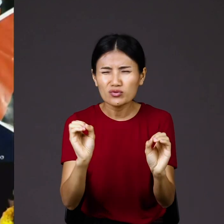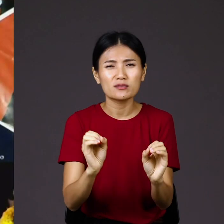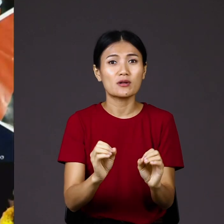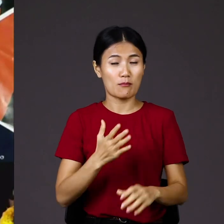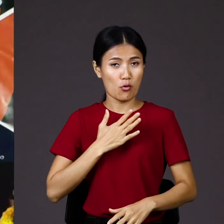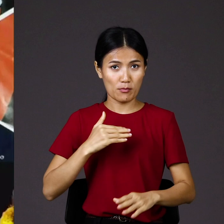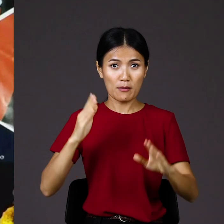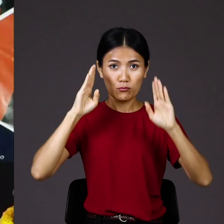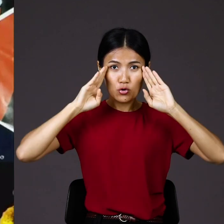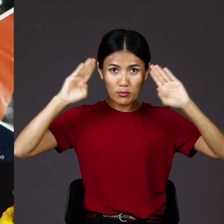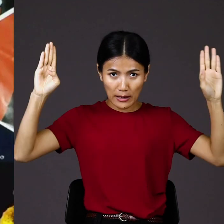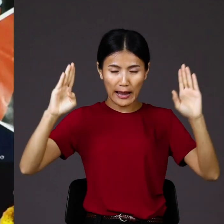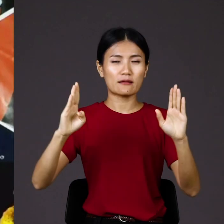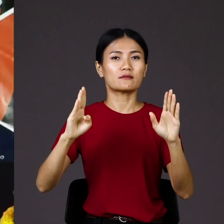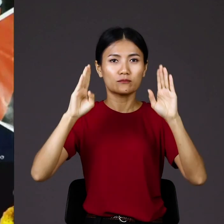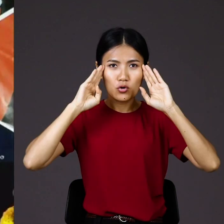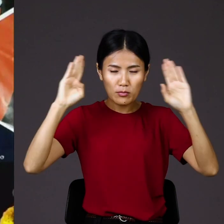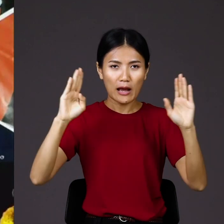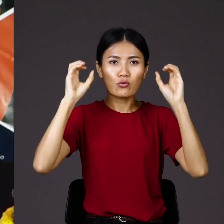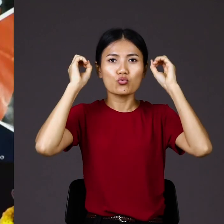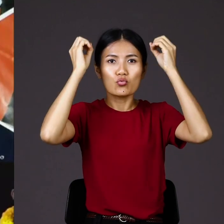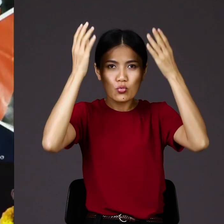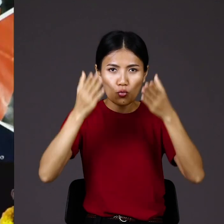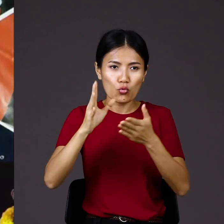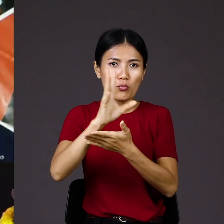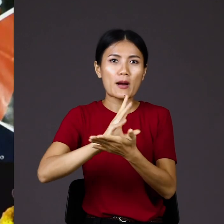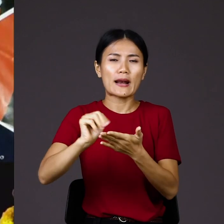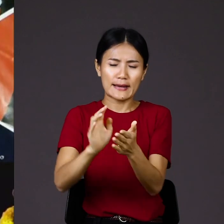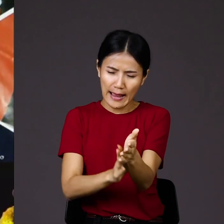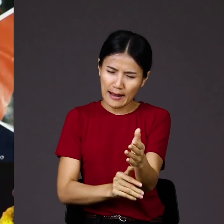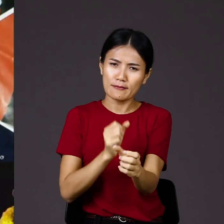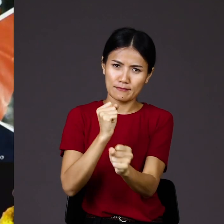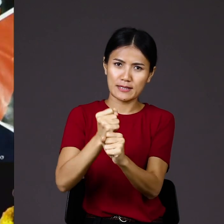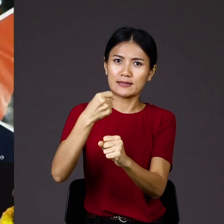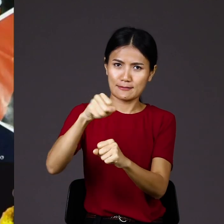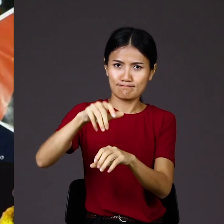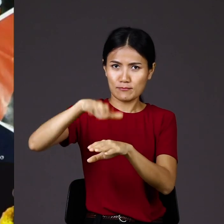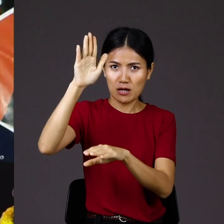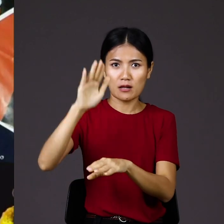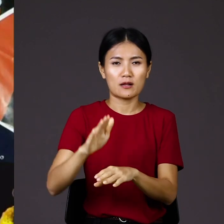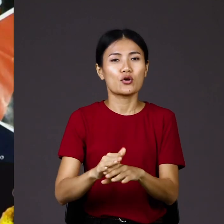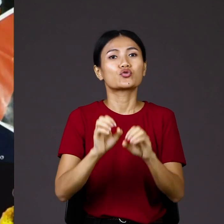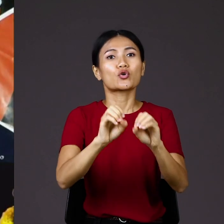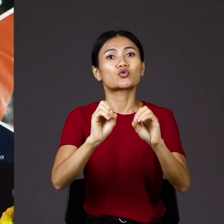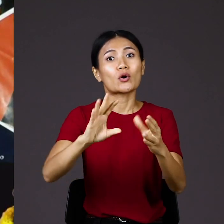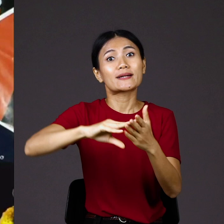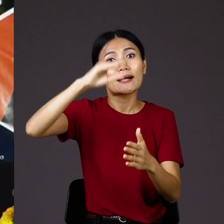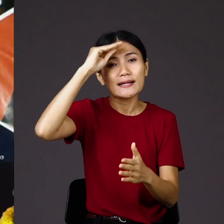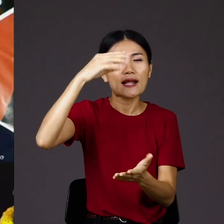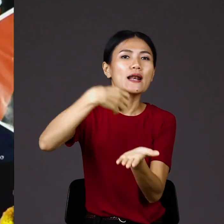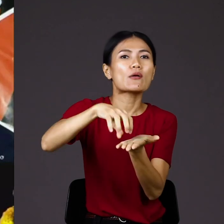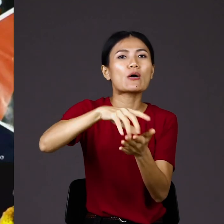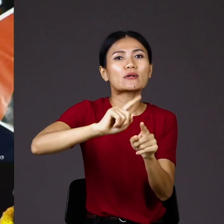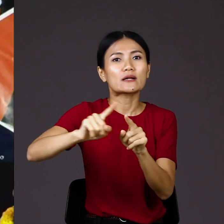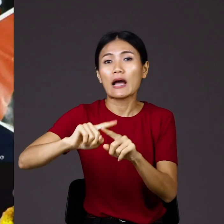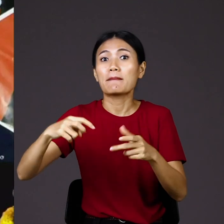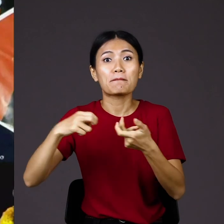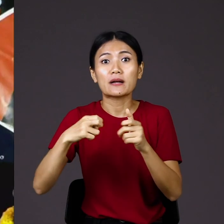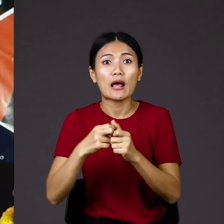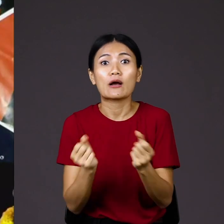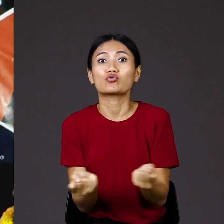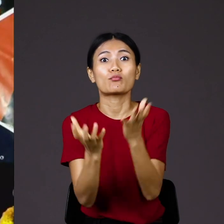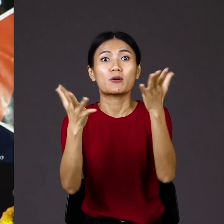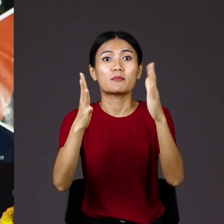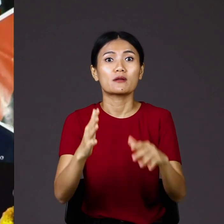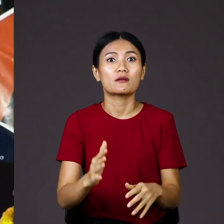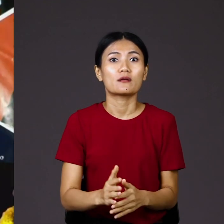ารย์มหาวิทยาลัยมาหลาย10ปีพูดใช้เสรีภาพการพูดอะไรเต็มที่เวลาบรรยายนักศึกษาไม่เคยโดนคดีอะไ